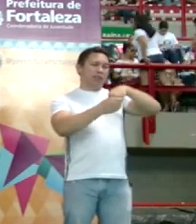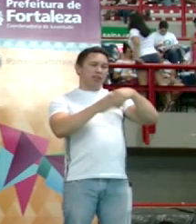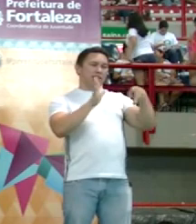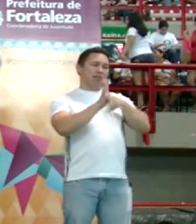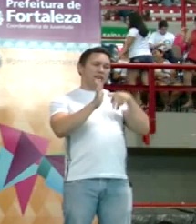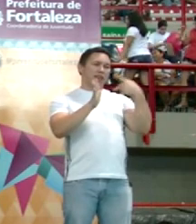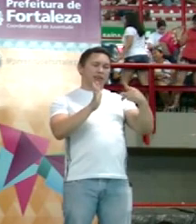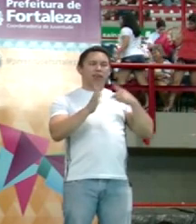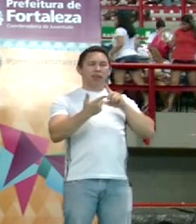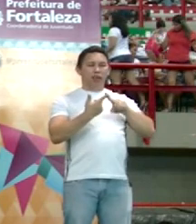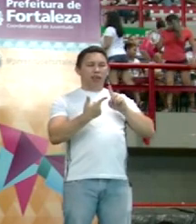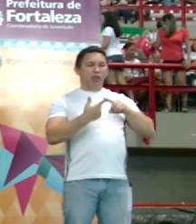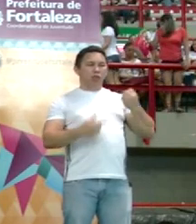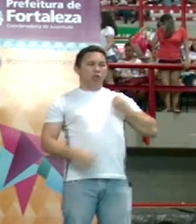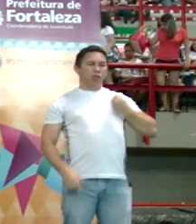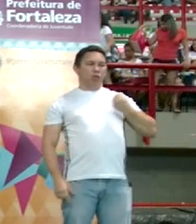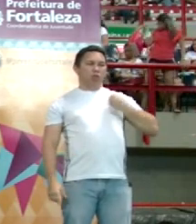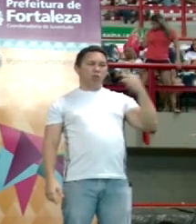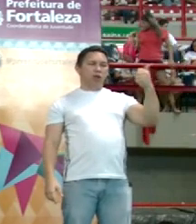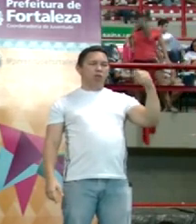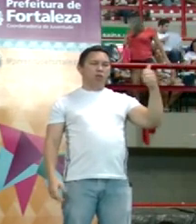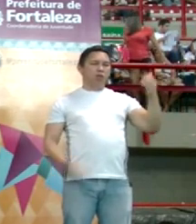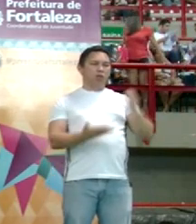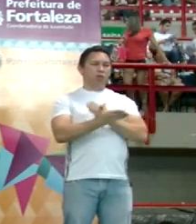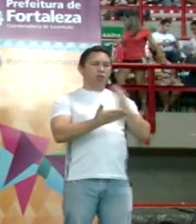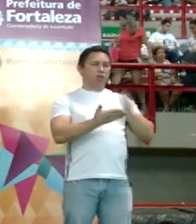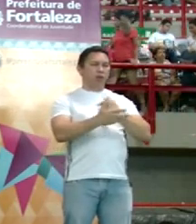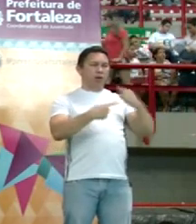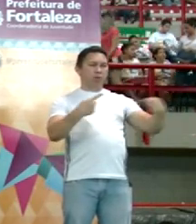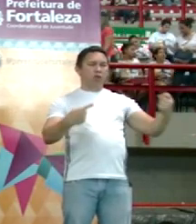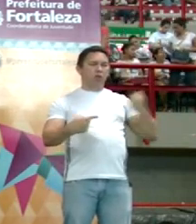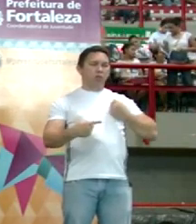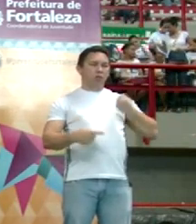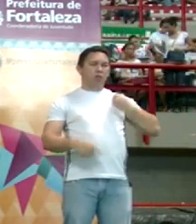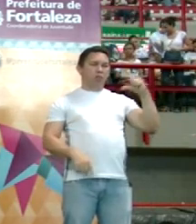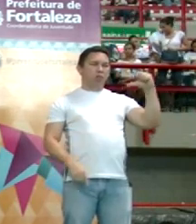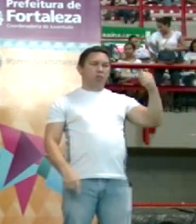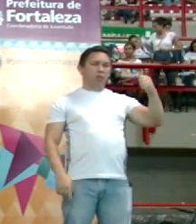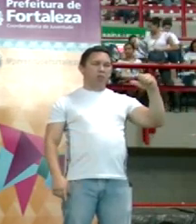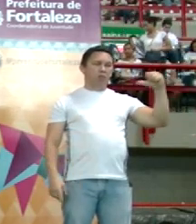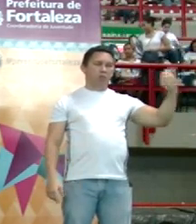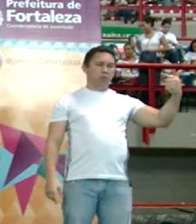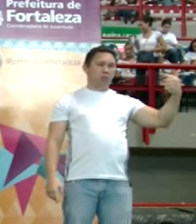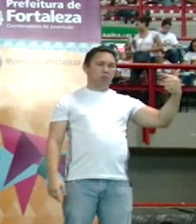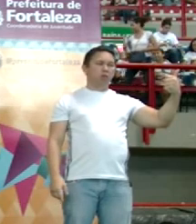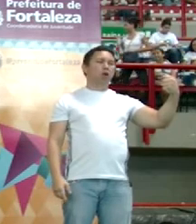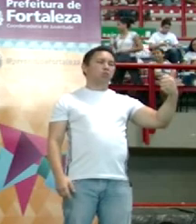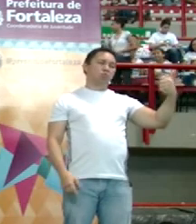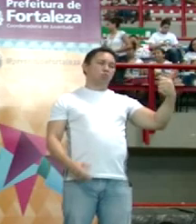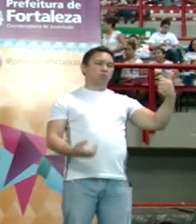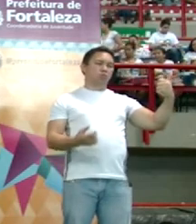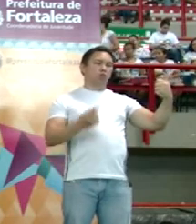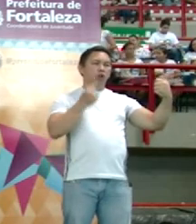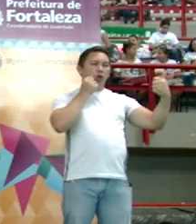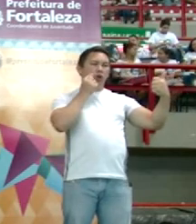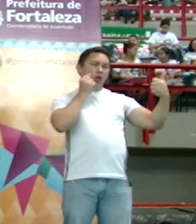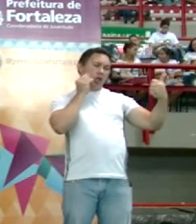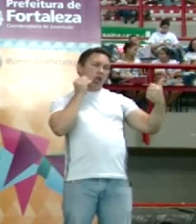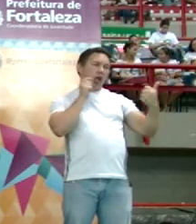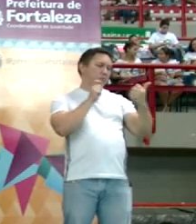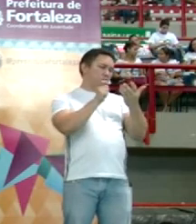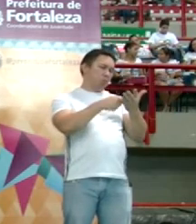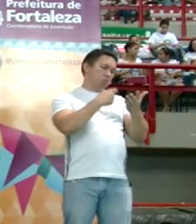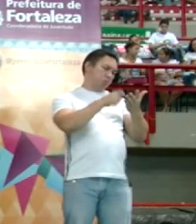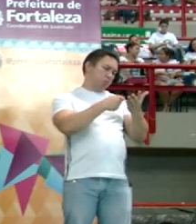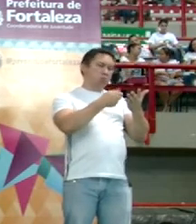tiver igual a que eu tenho aqui, está na página 11. Então você pode acrescentar informações anotando aí no